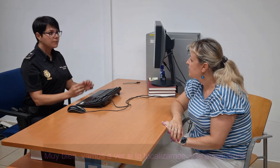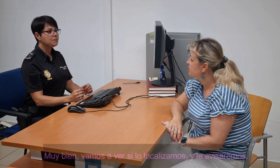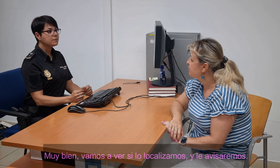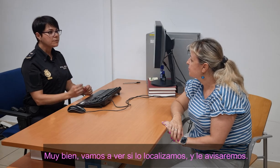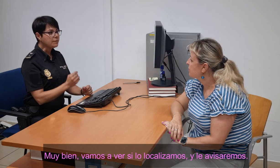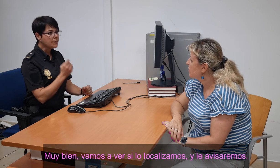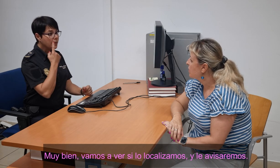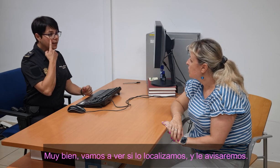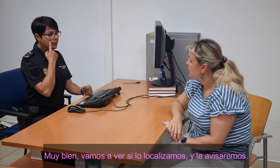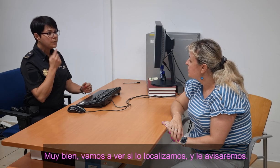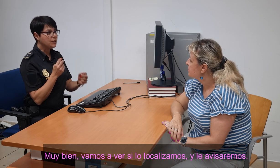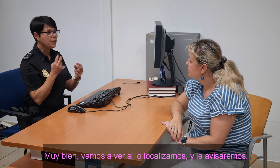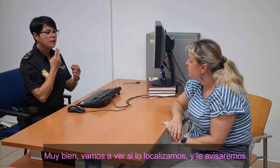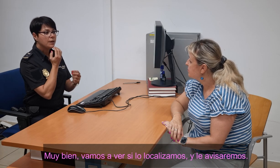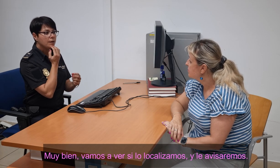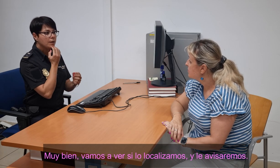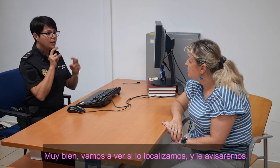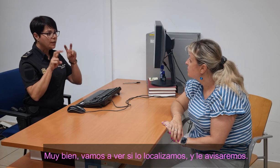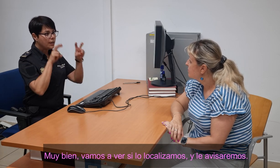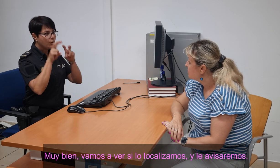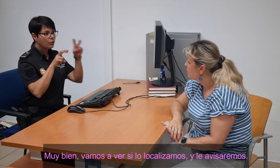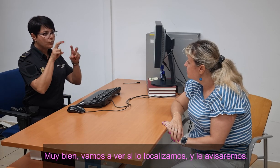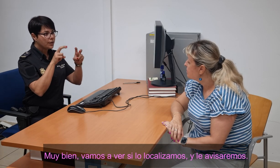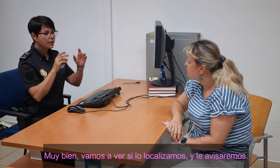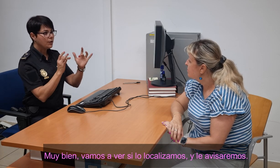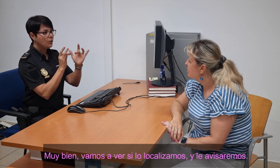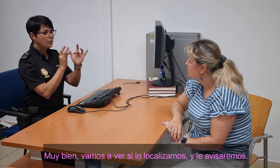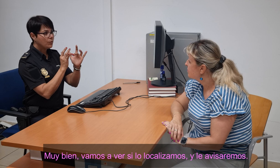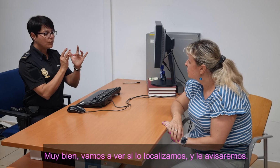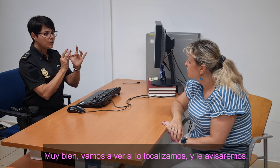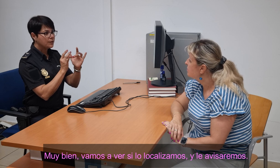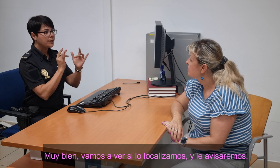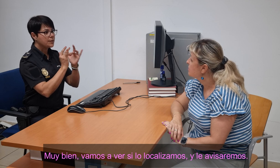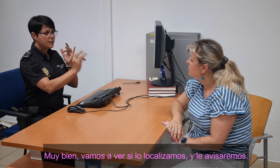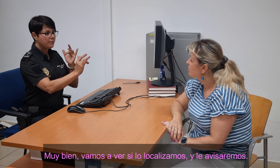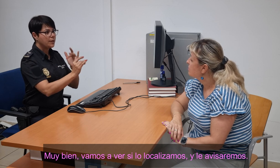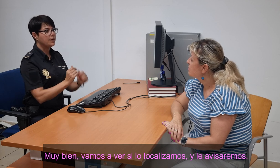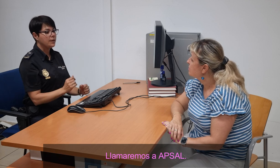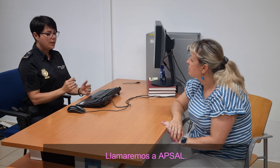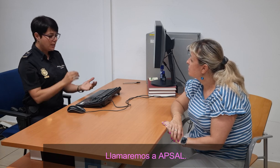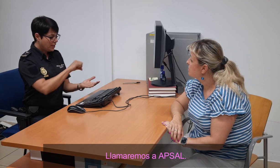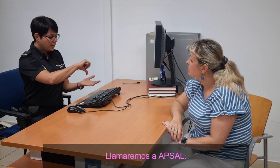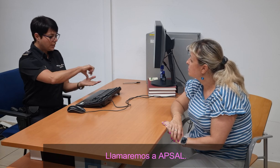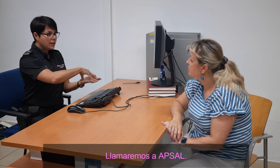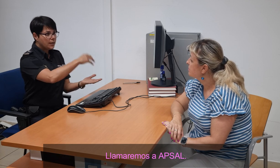Muy bien, vamos a ver si lo localizamos y le avisaremos. Llamaremos a Absal.